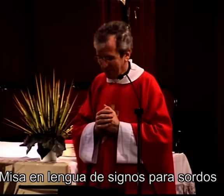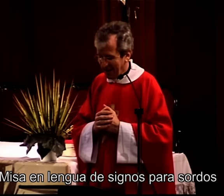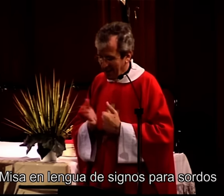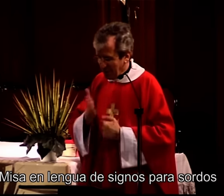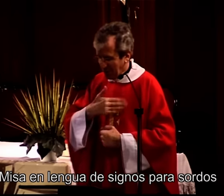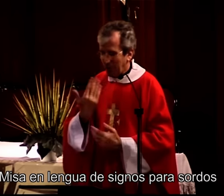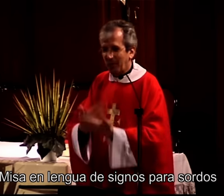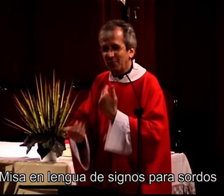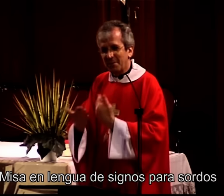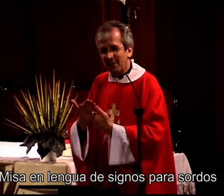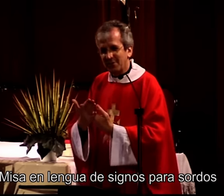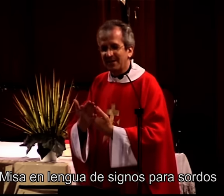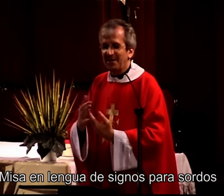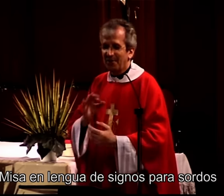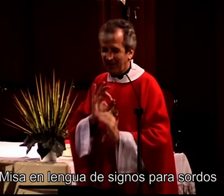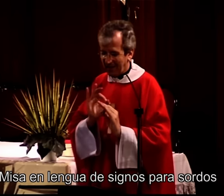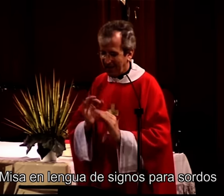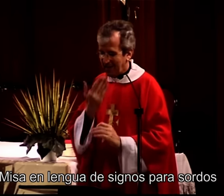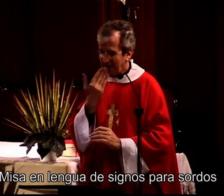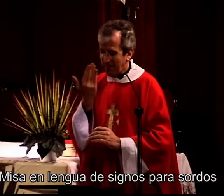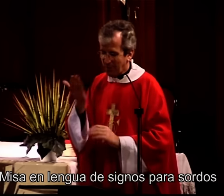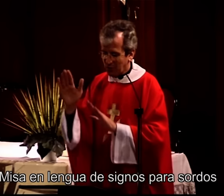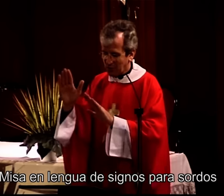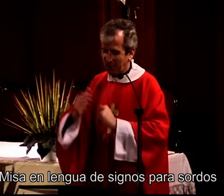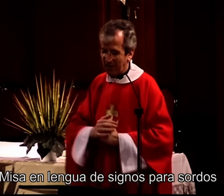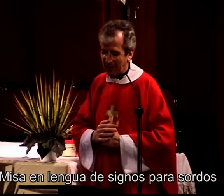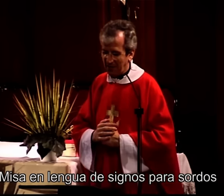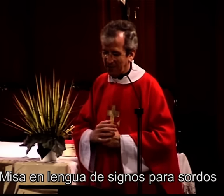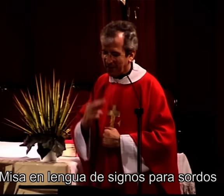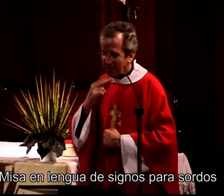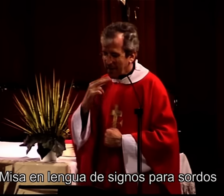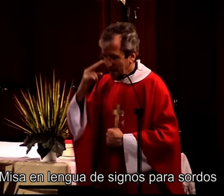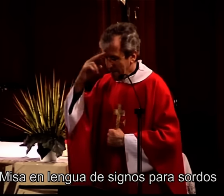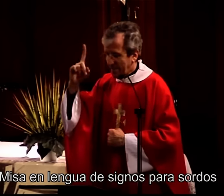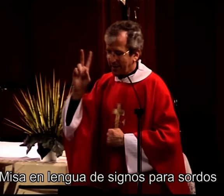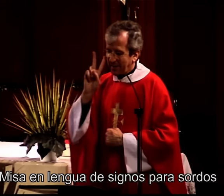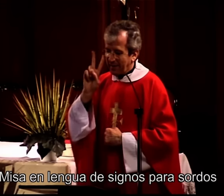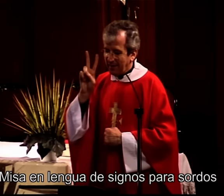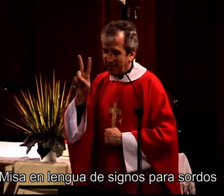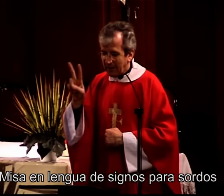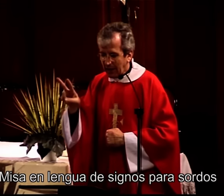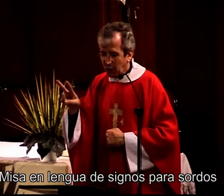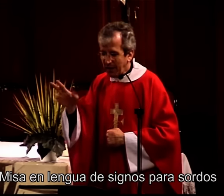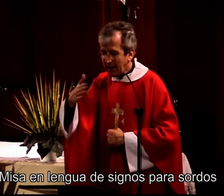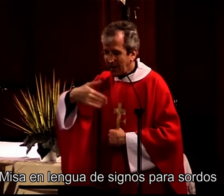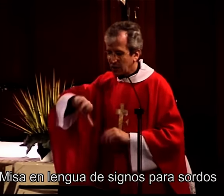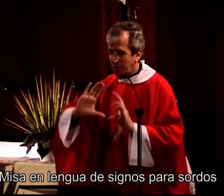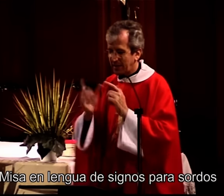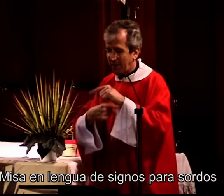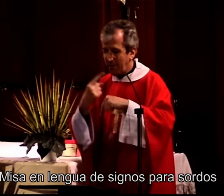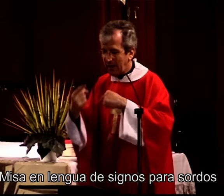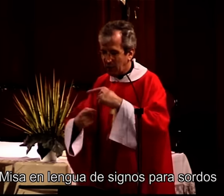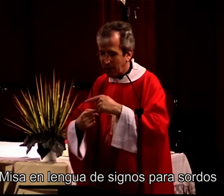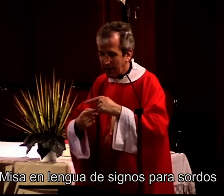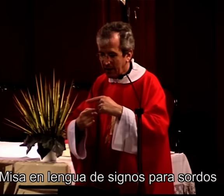grupo. Todo lo ponemos en manos del Señor y le pedimos su bendición. Padre, dirige tu mirada sobre